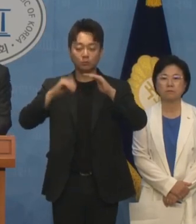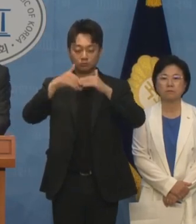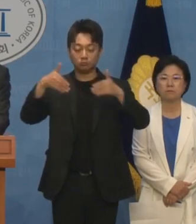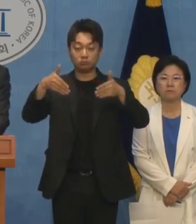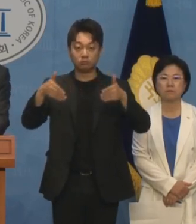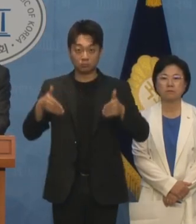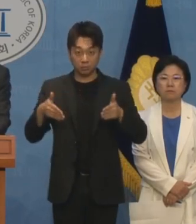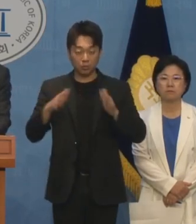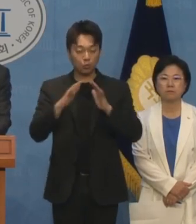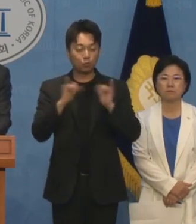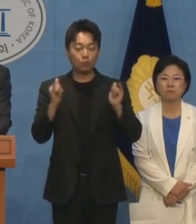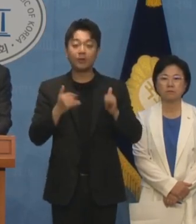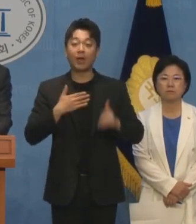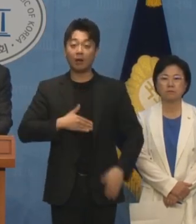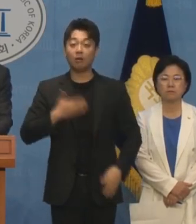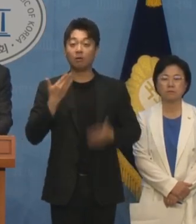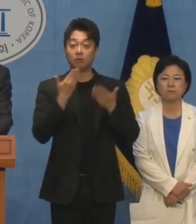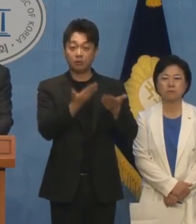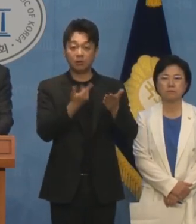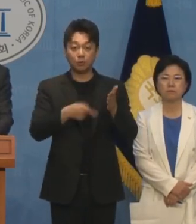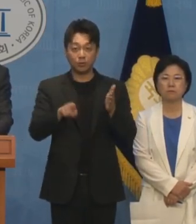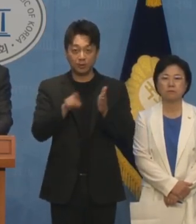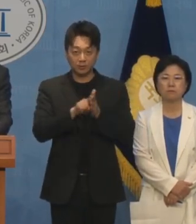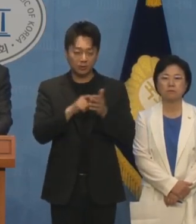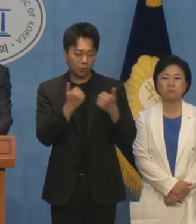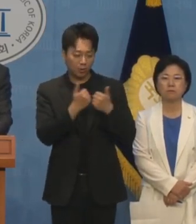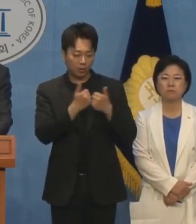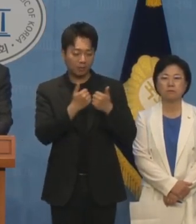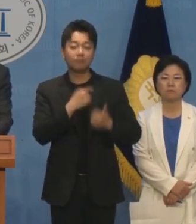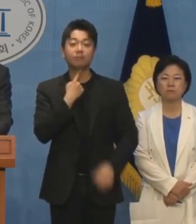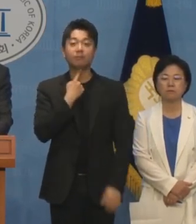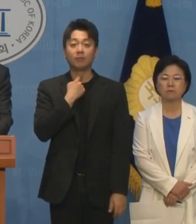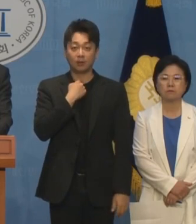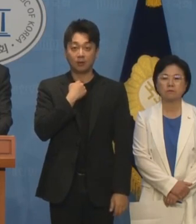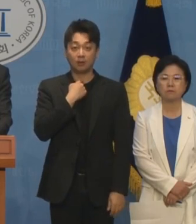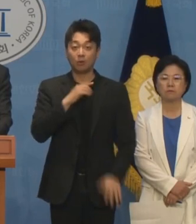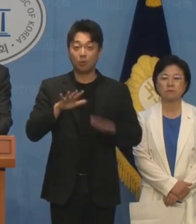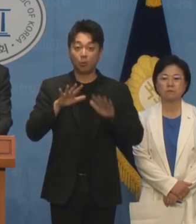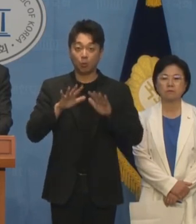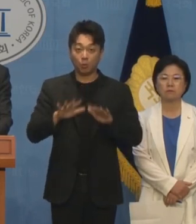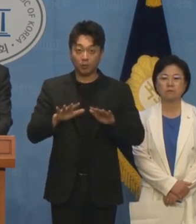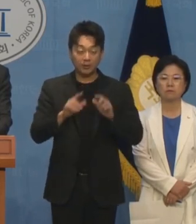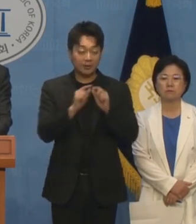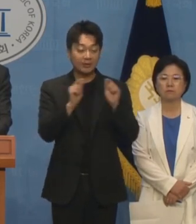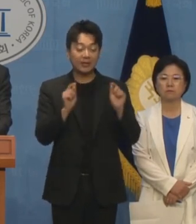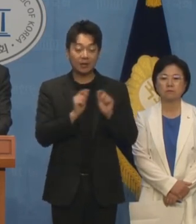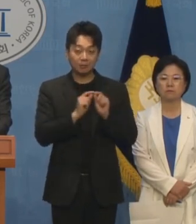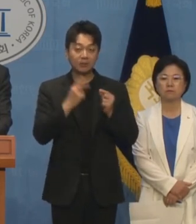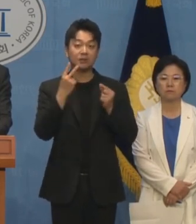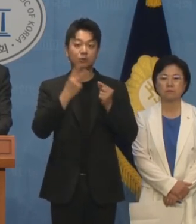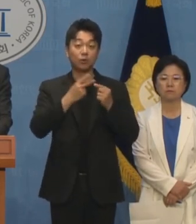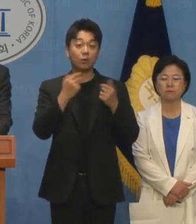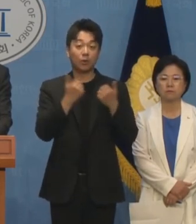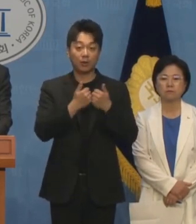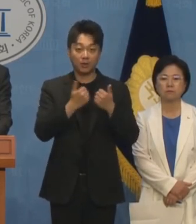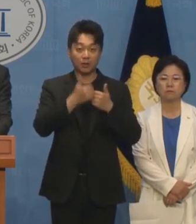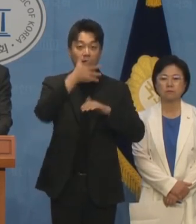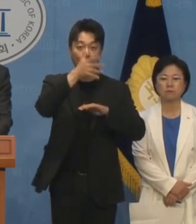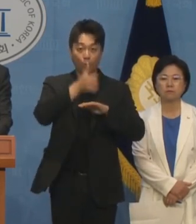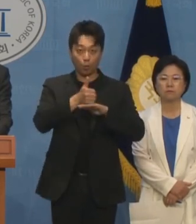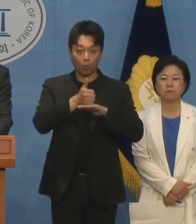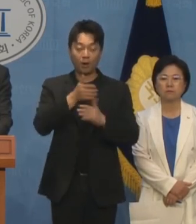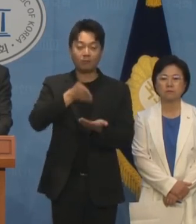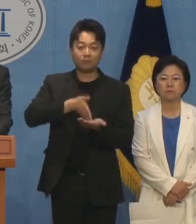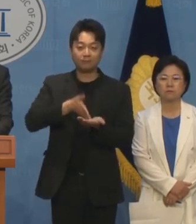돌려드리는 문제에 대해서 심도 깊게 논의를 해왔고 오늘 TF 2차 회의 결과 여러분들께